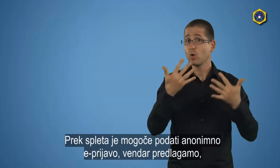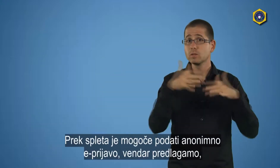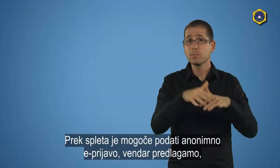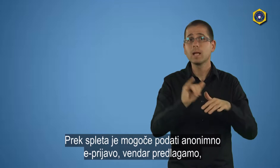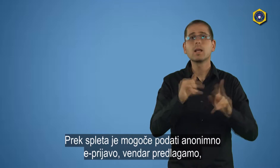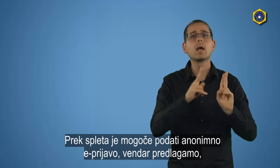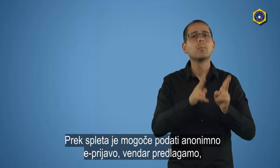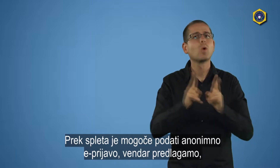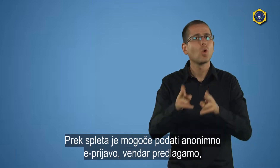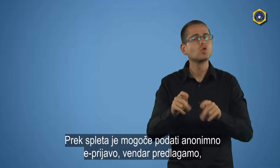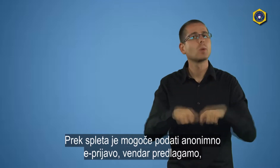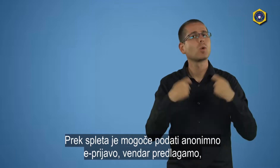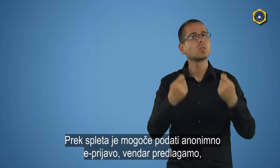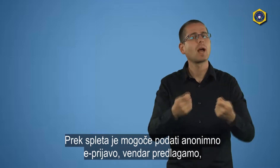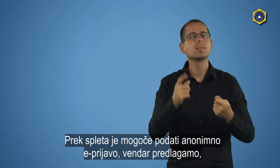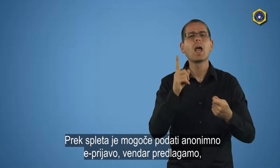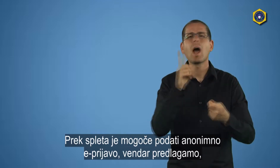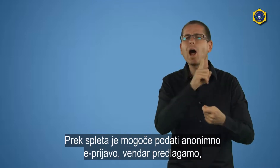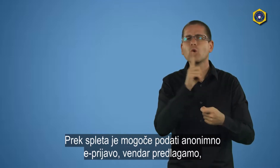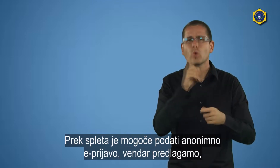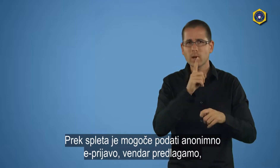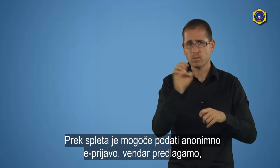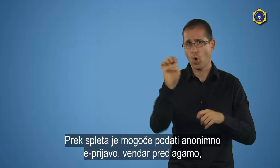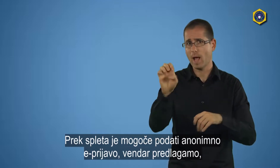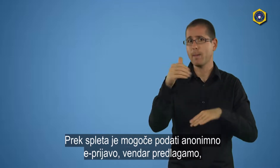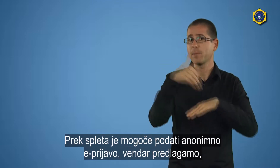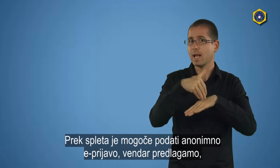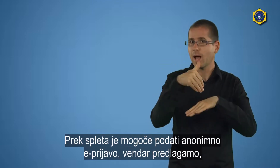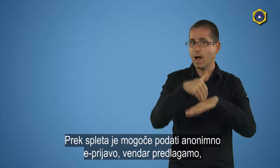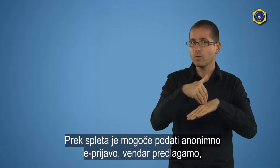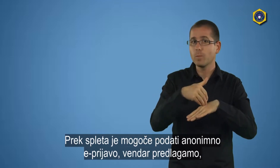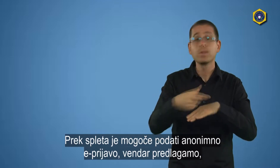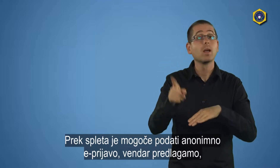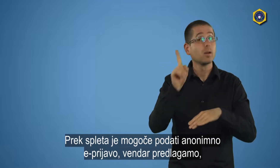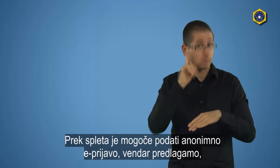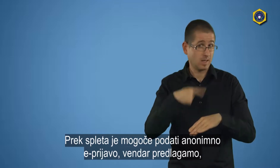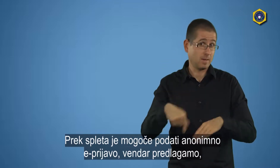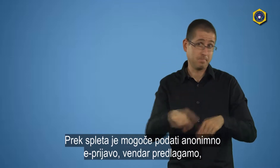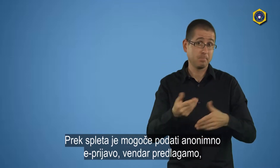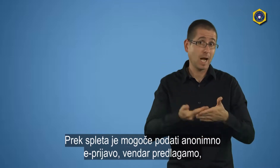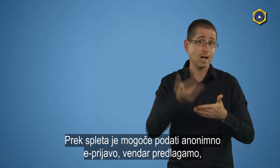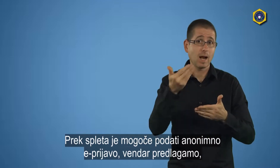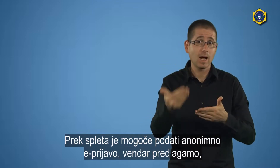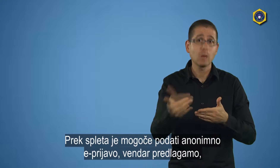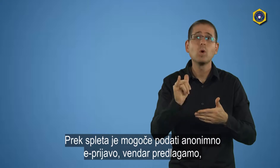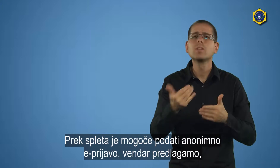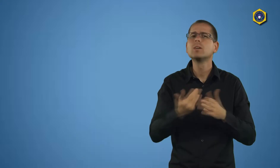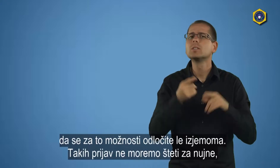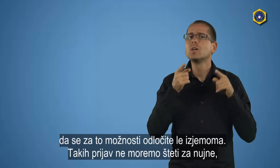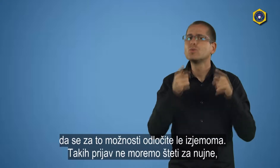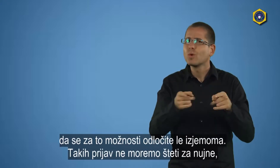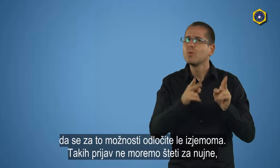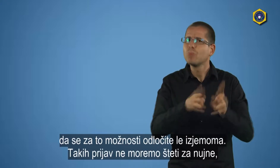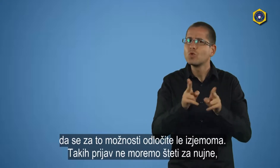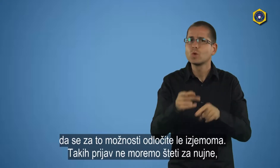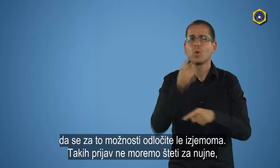Prek spleta je mogoče podati anonimno e-prijavo, vendar predlagamo, da se za to možnost odločite